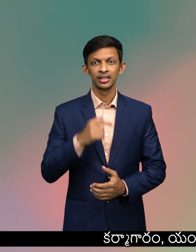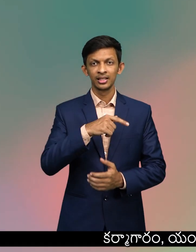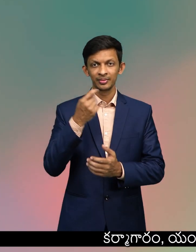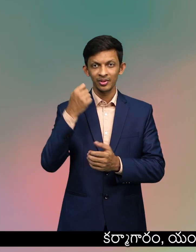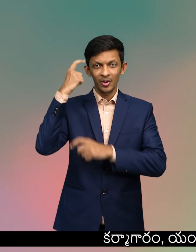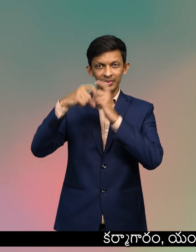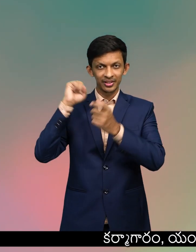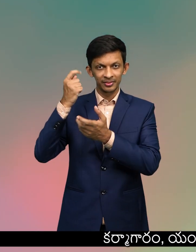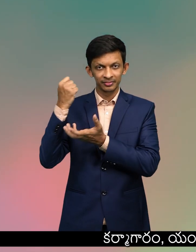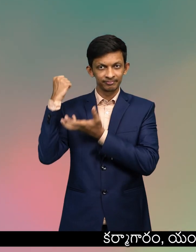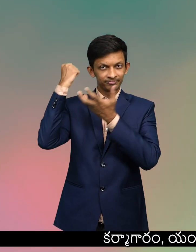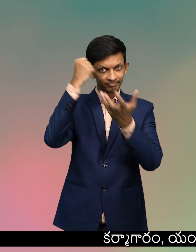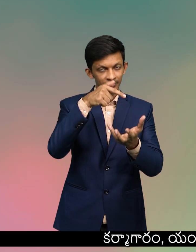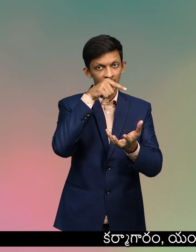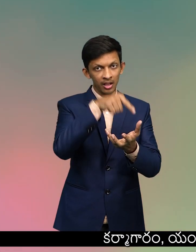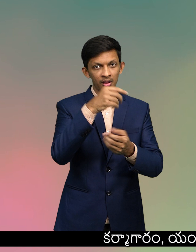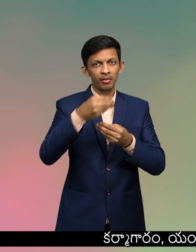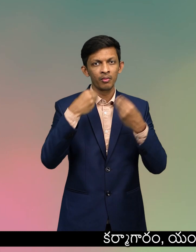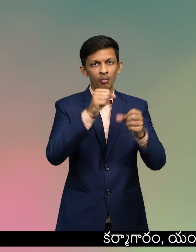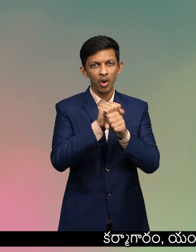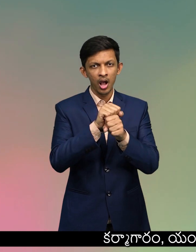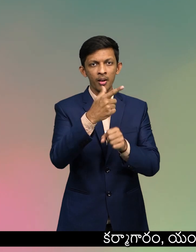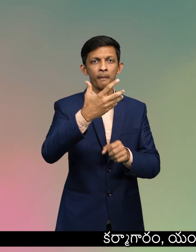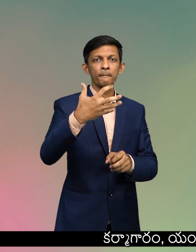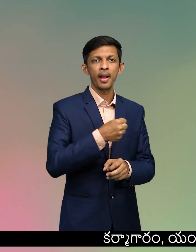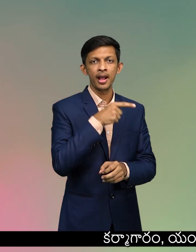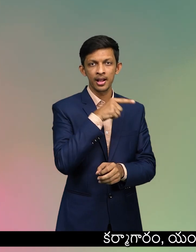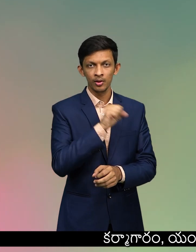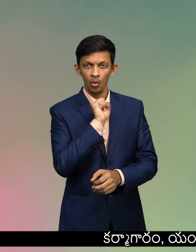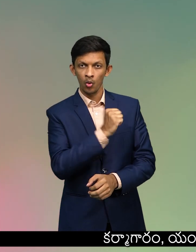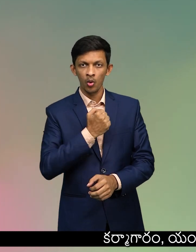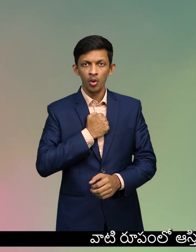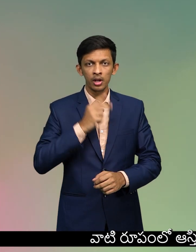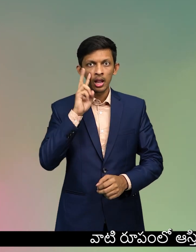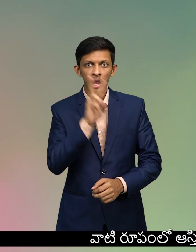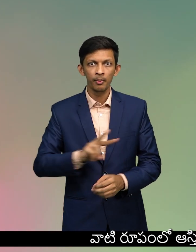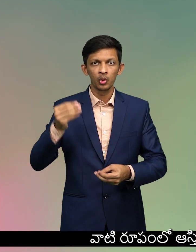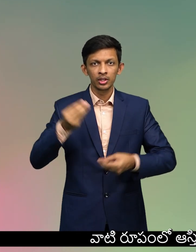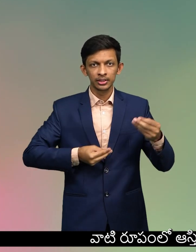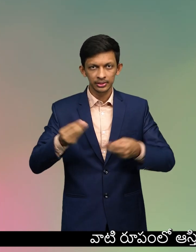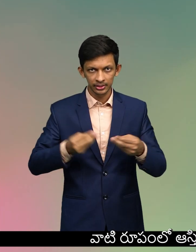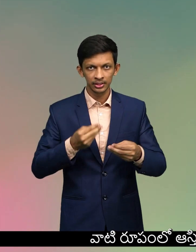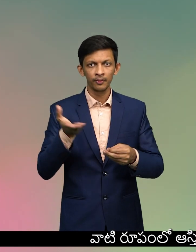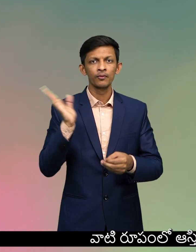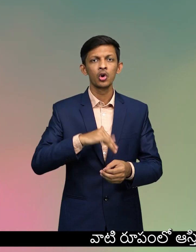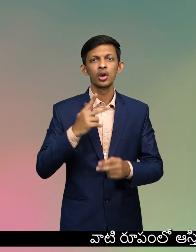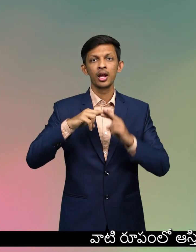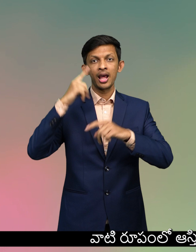కర్మాగారం, యంత్రం, భూమి, భవనం మొదలైన వాటి రూపంలో ఆస్తిని కొనుగోలు